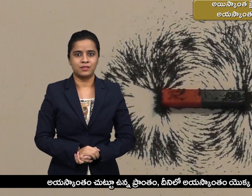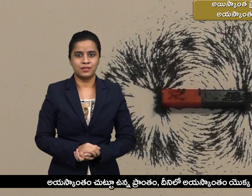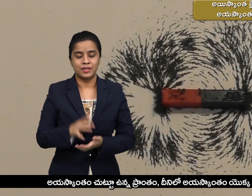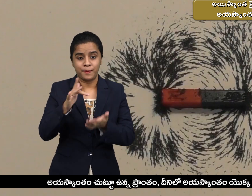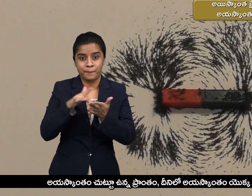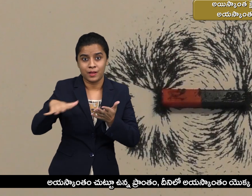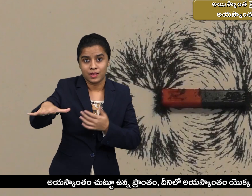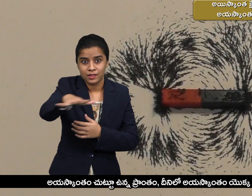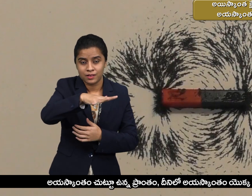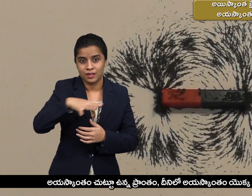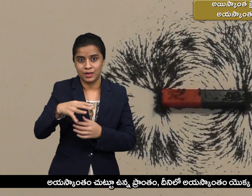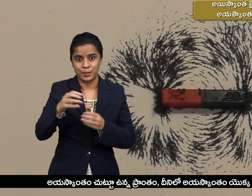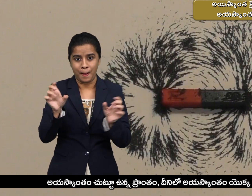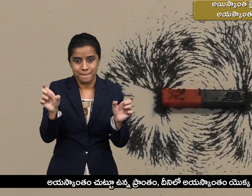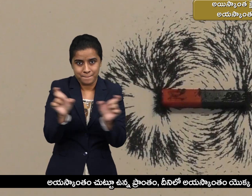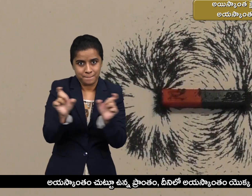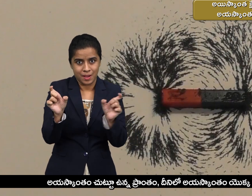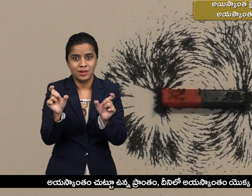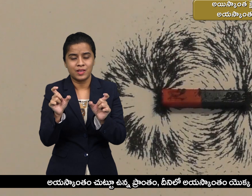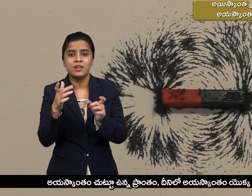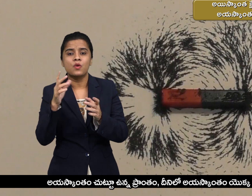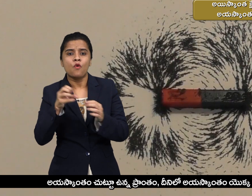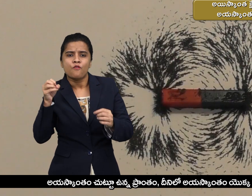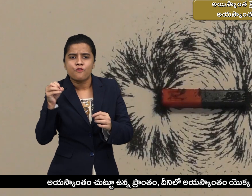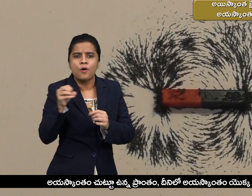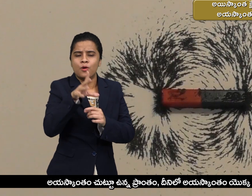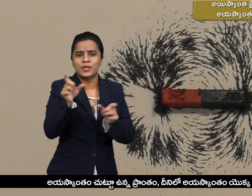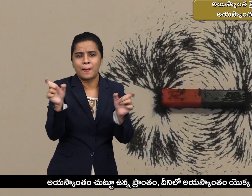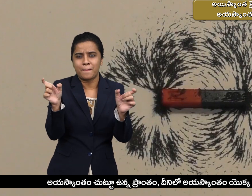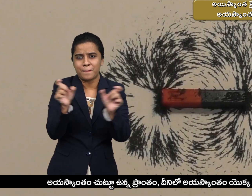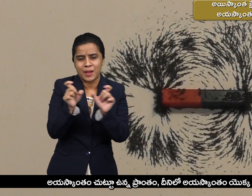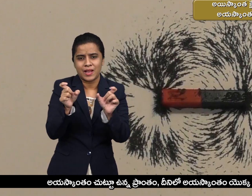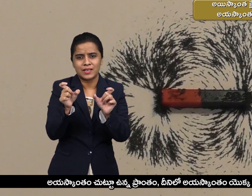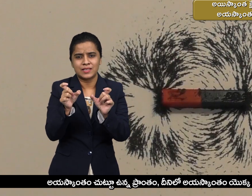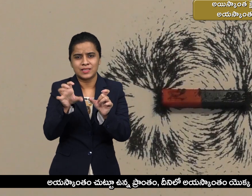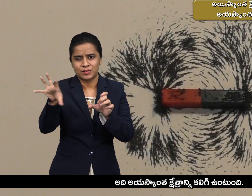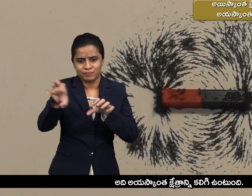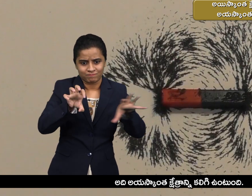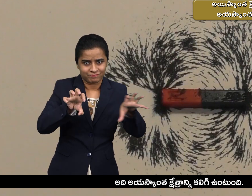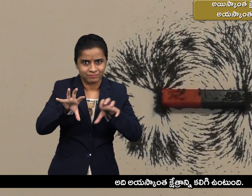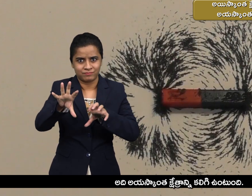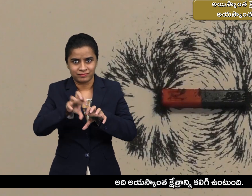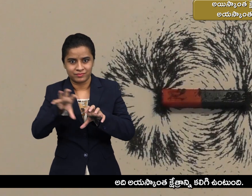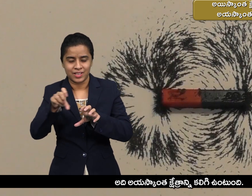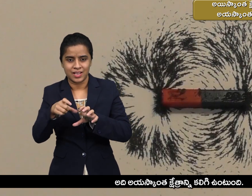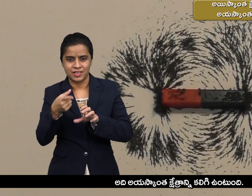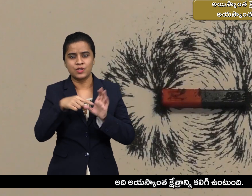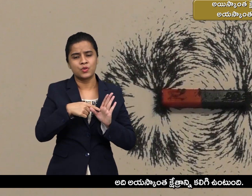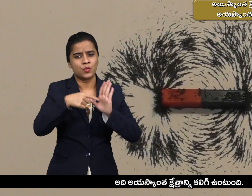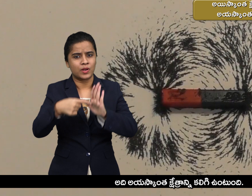అయస్కాంతం చుట్టూ ఉన్న ప్రాంతం దీనిలో అయస్కాంతం యొక్క శక్తిని గుర్తించవచ్చు. అది అయస్కాంత క్షేత్రాన్ని